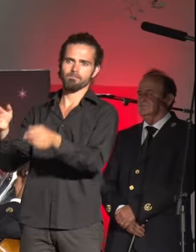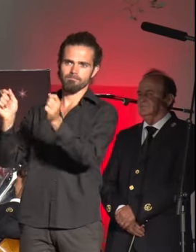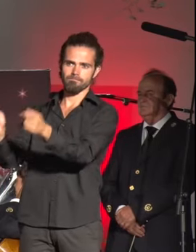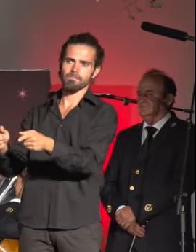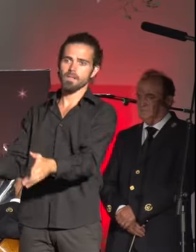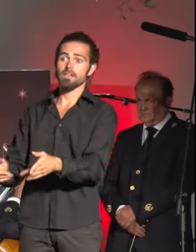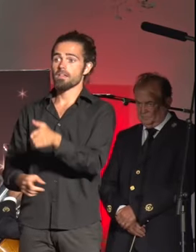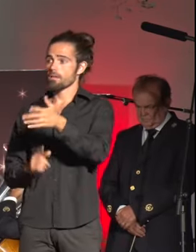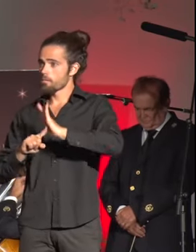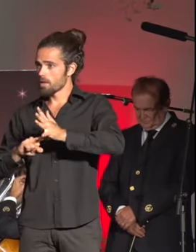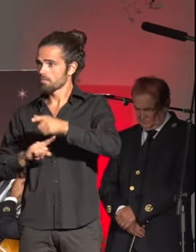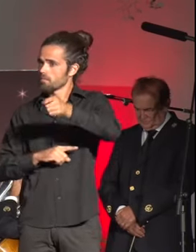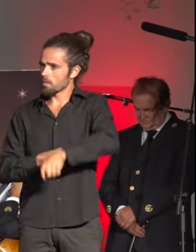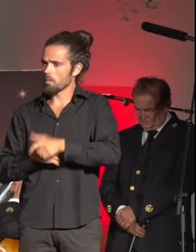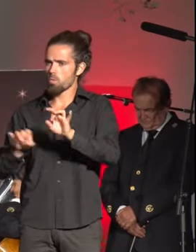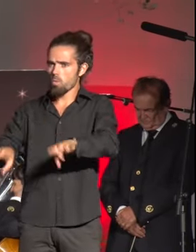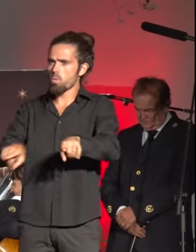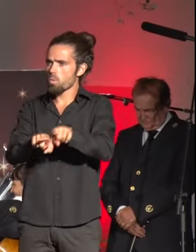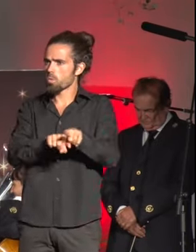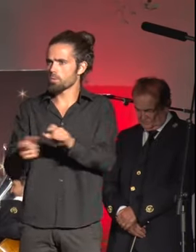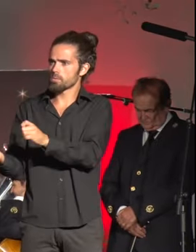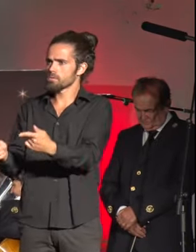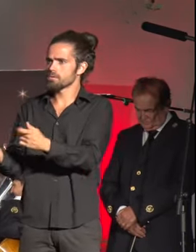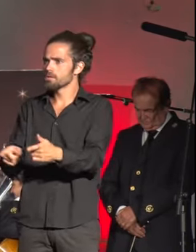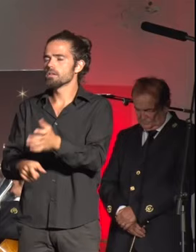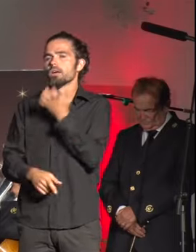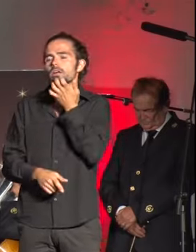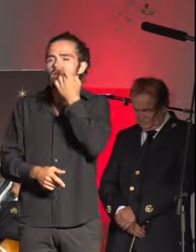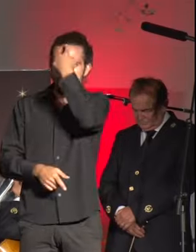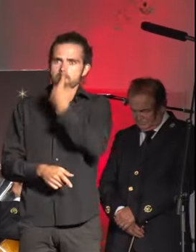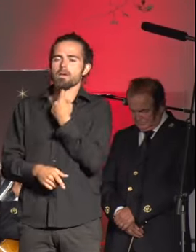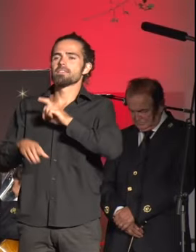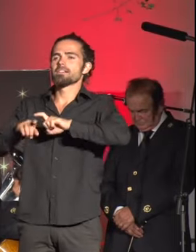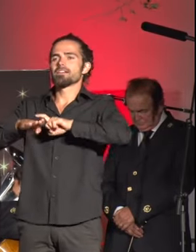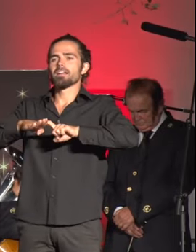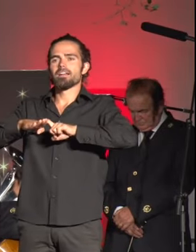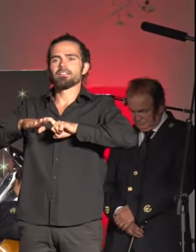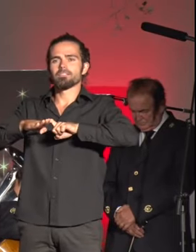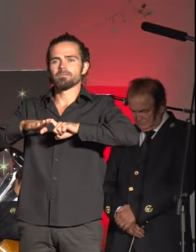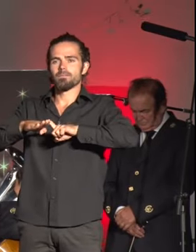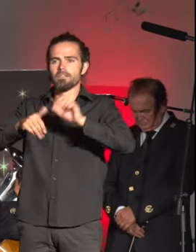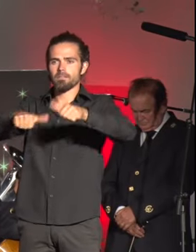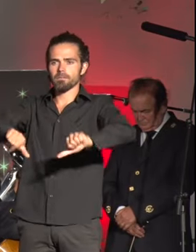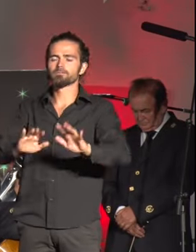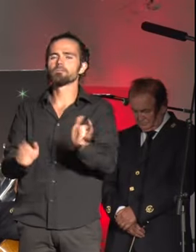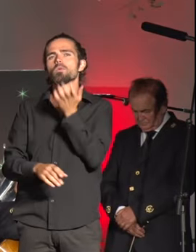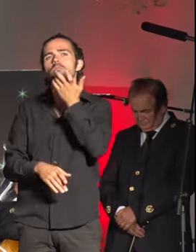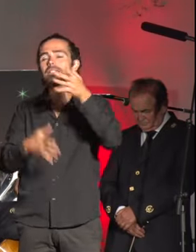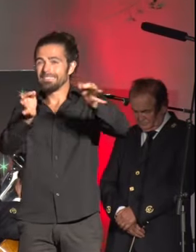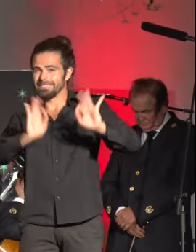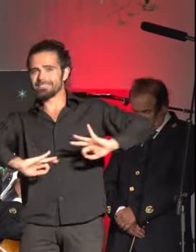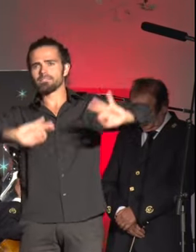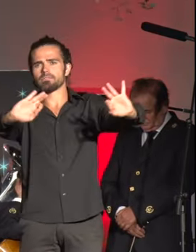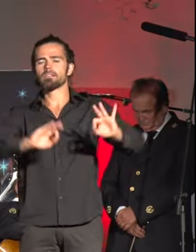de la feria, una representación, como decíamos, una imagen de cómo es el carácter albacetense. Fijaros en lo peculiar que